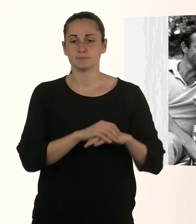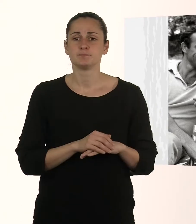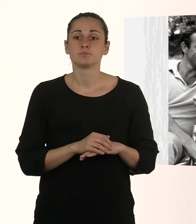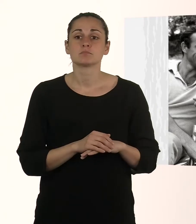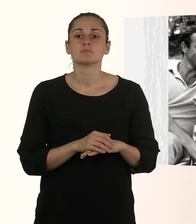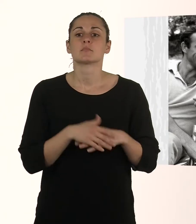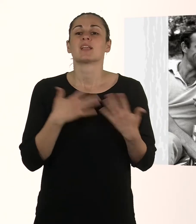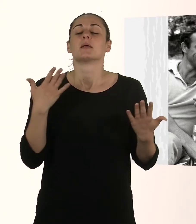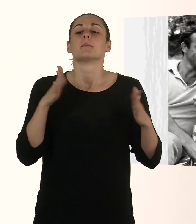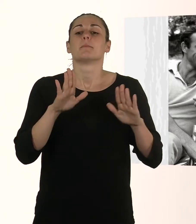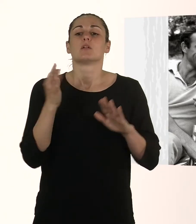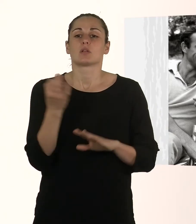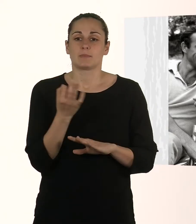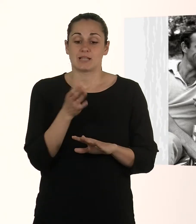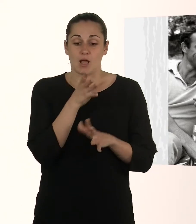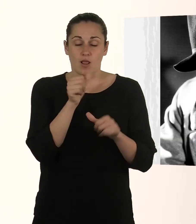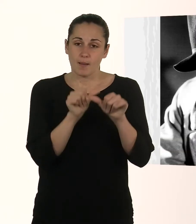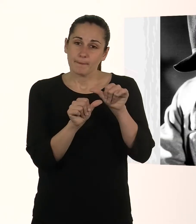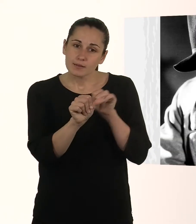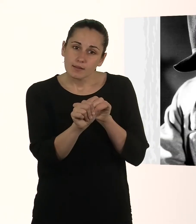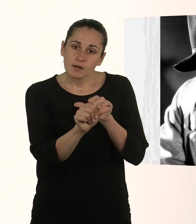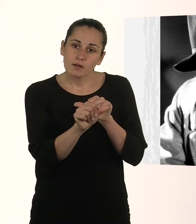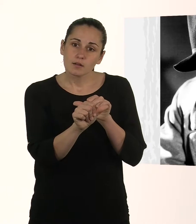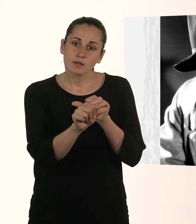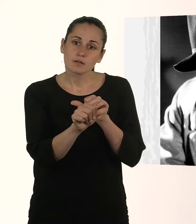pasa? Lo que pasa es que a partir de aquí